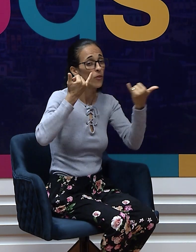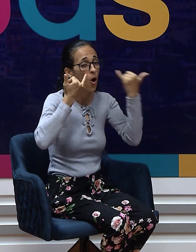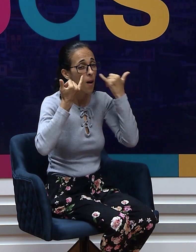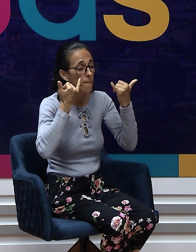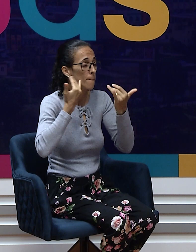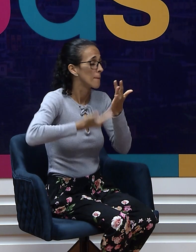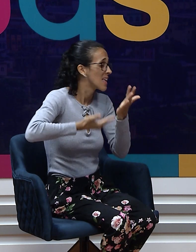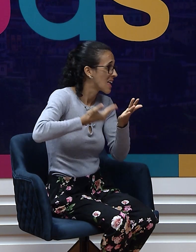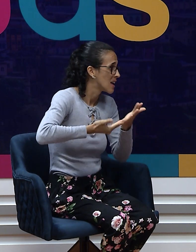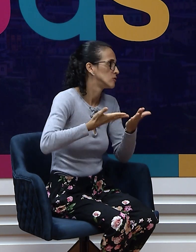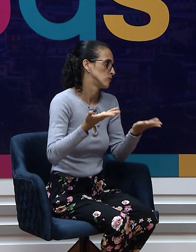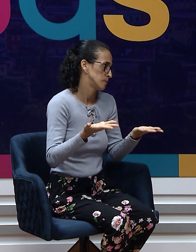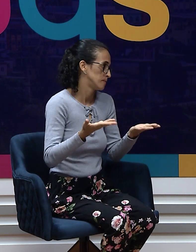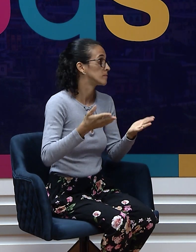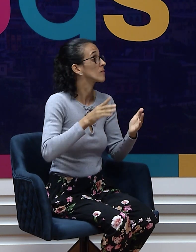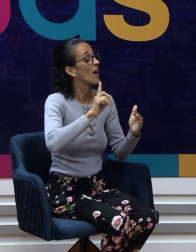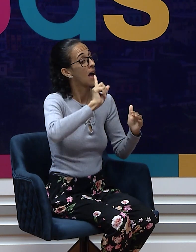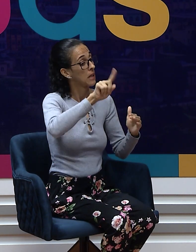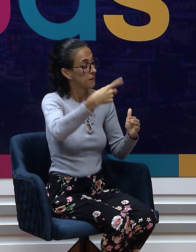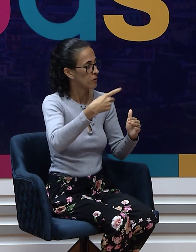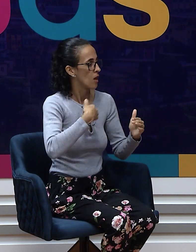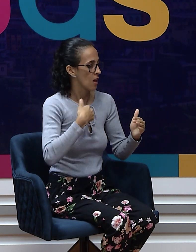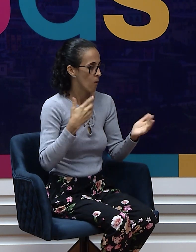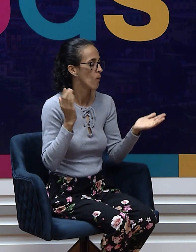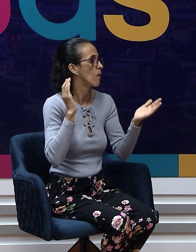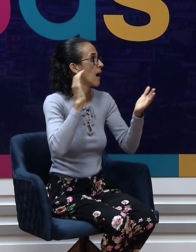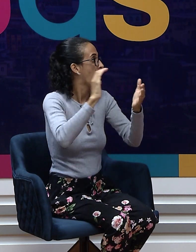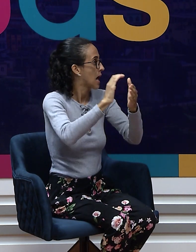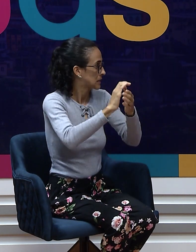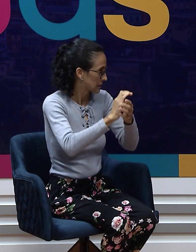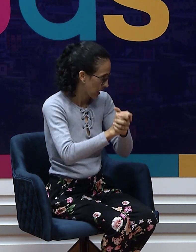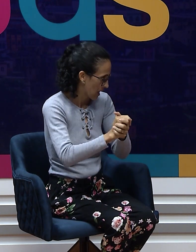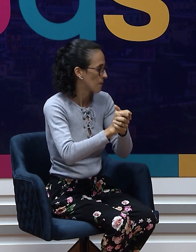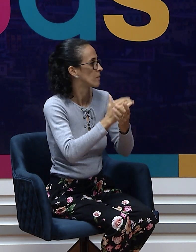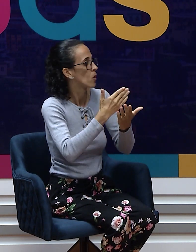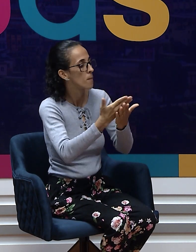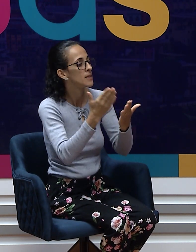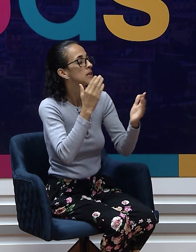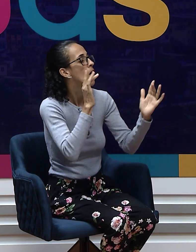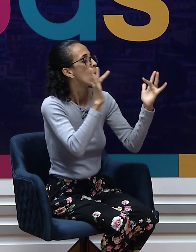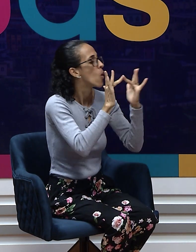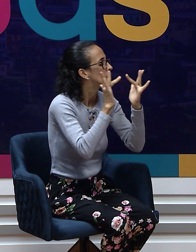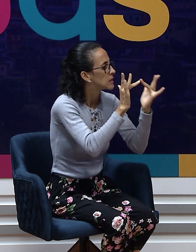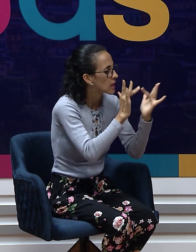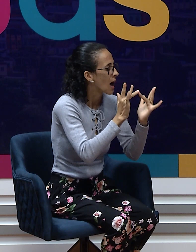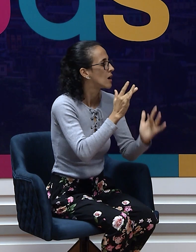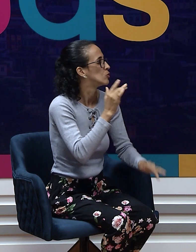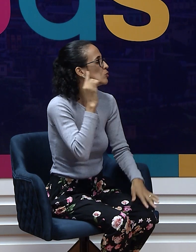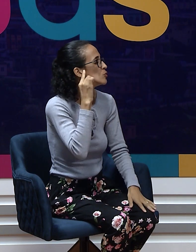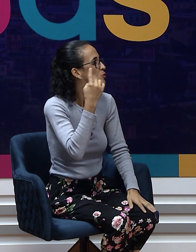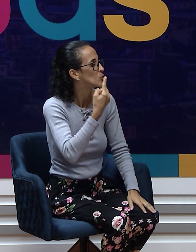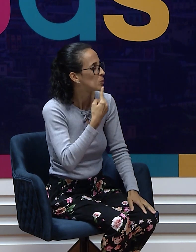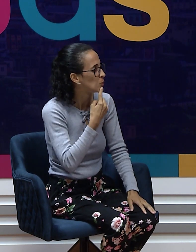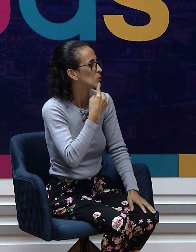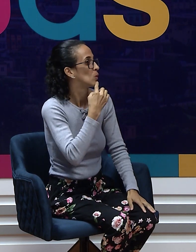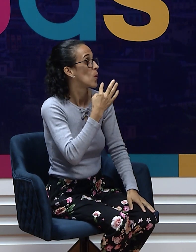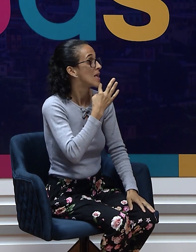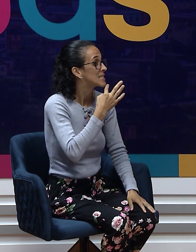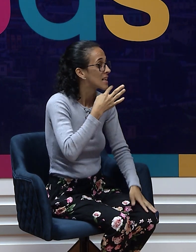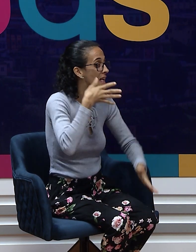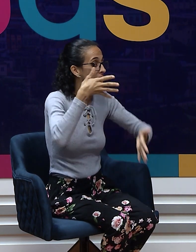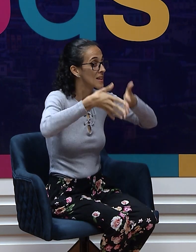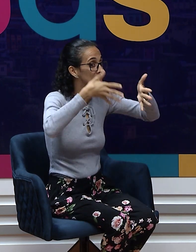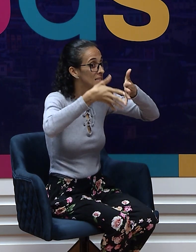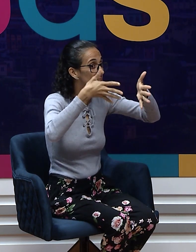esforço, às vezes eu colava, às vezes eu perdia muitas informações, então não era fácil. E aí, quando eu casei, eu comecei o contato,